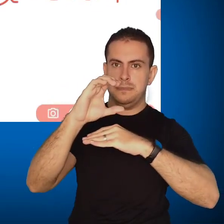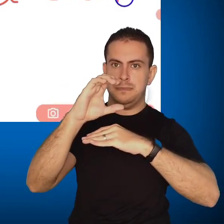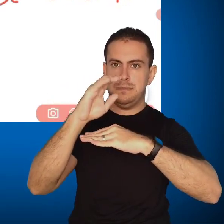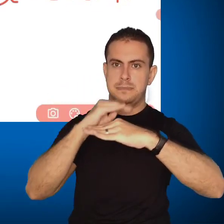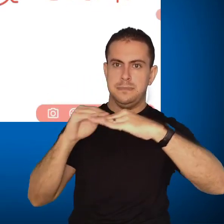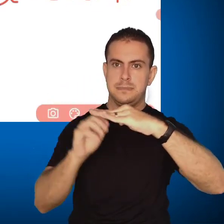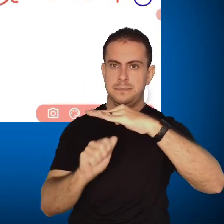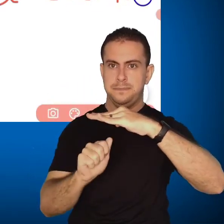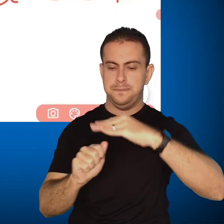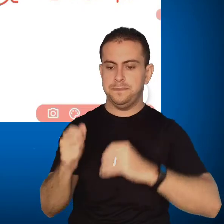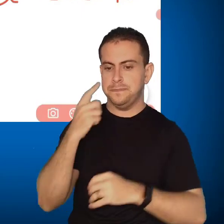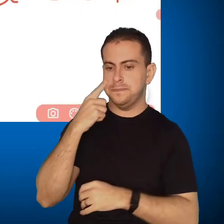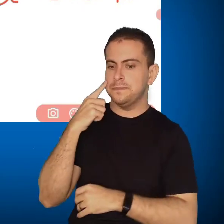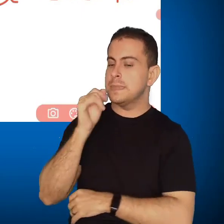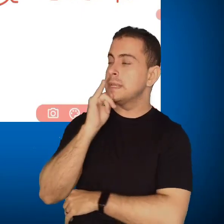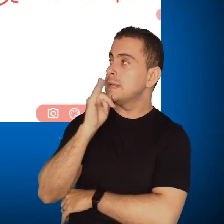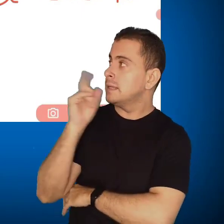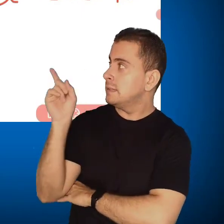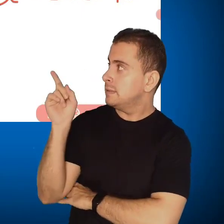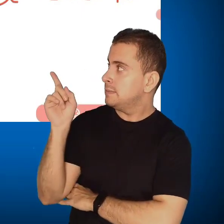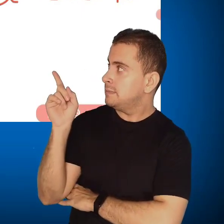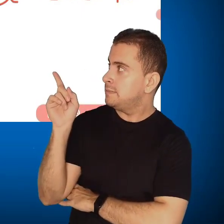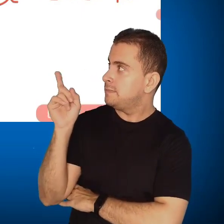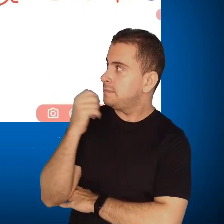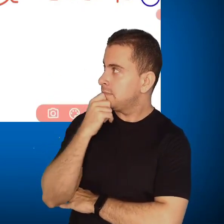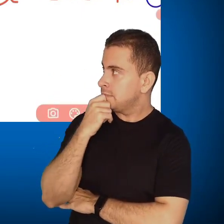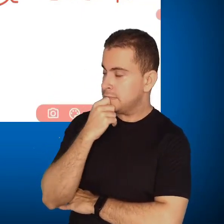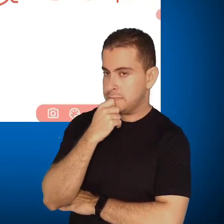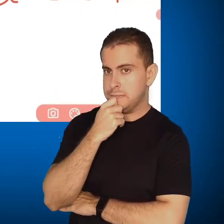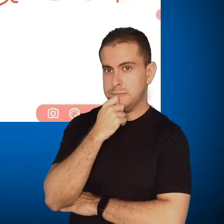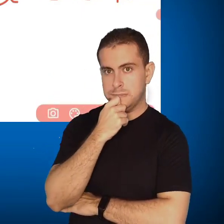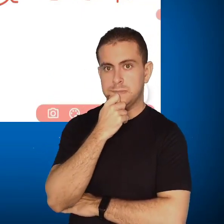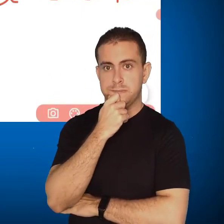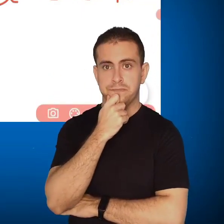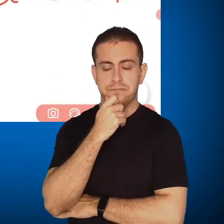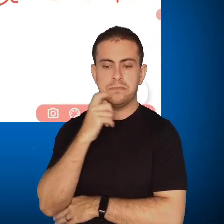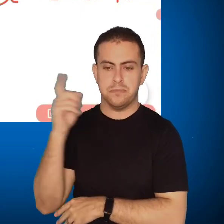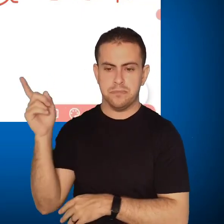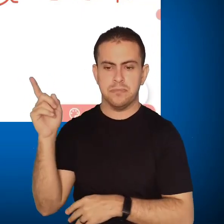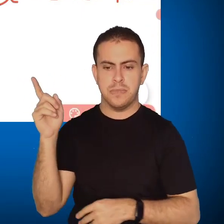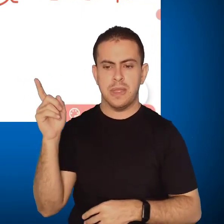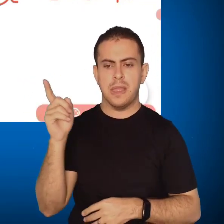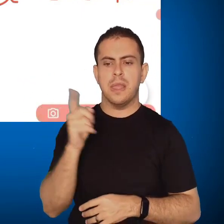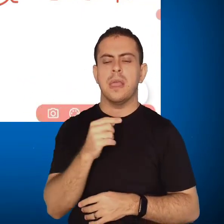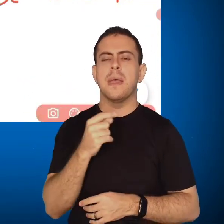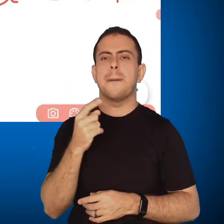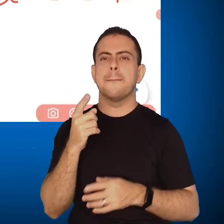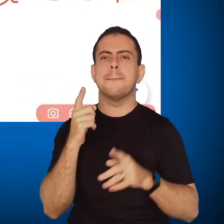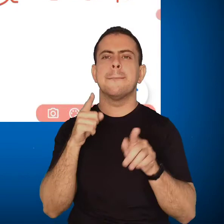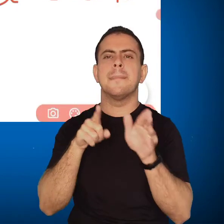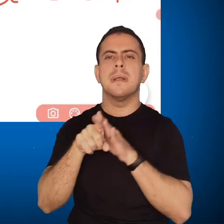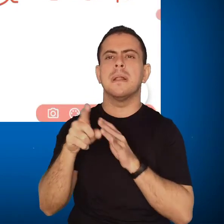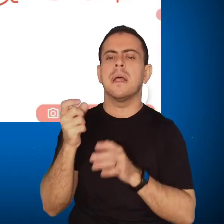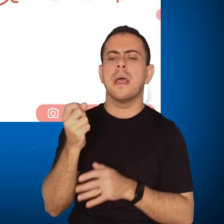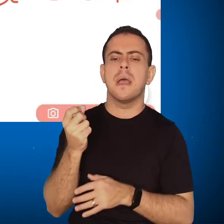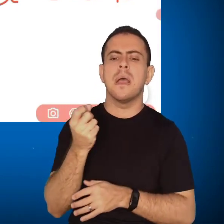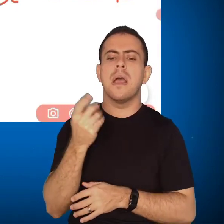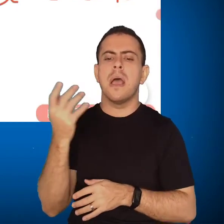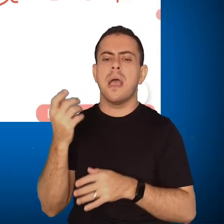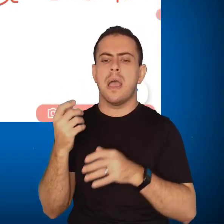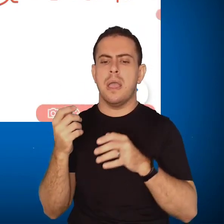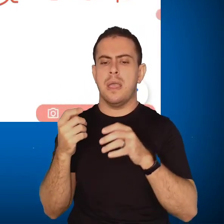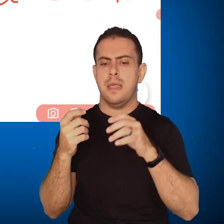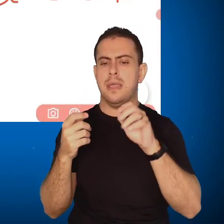40 igual a zero. Nessa equação, galera, se eu perguntar para você a soma das raízes